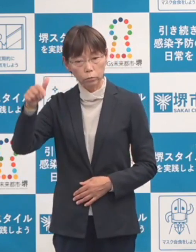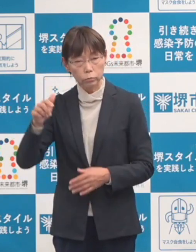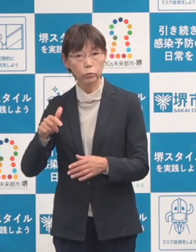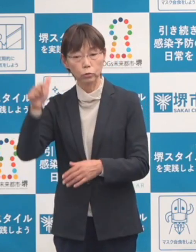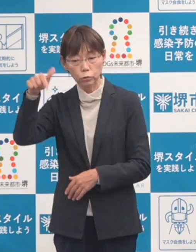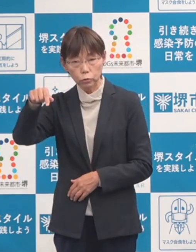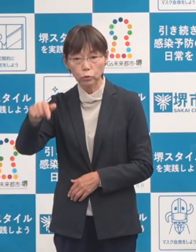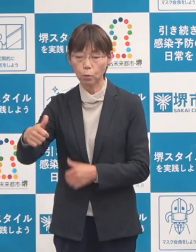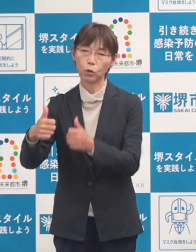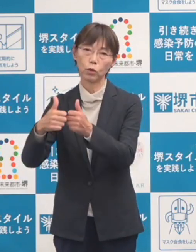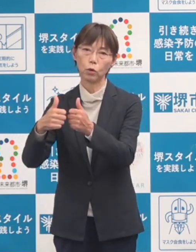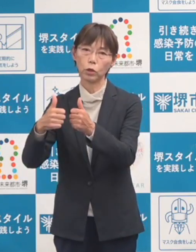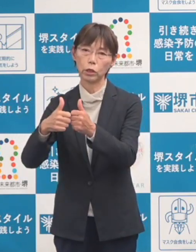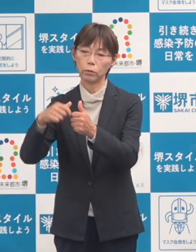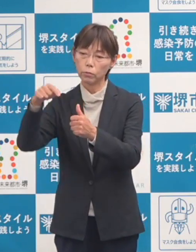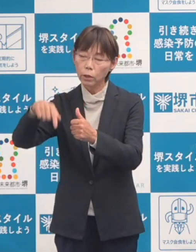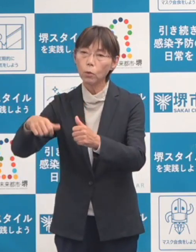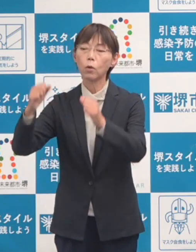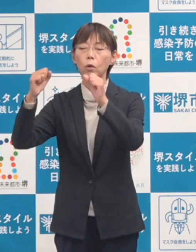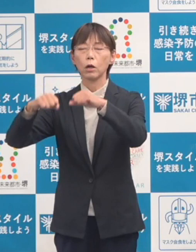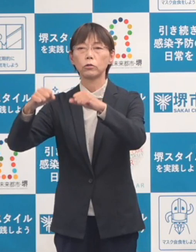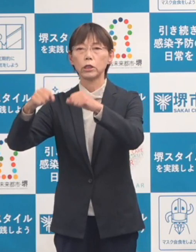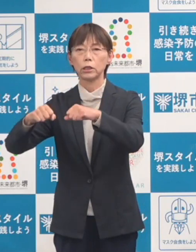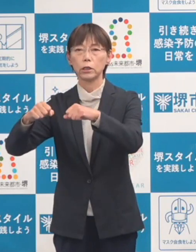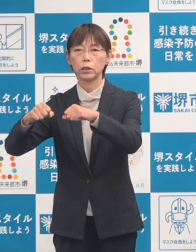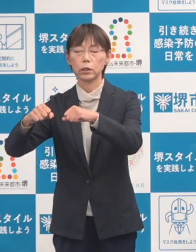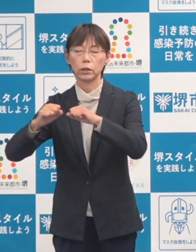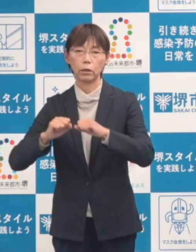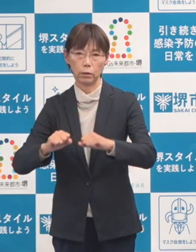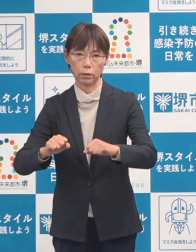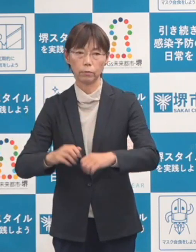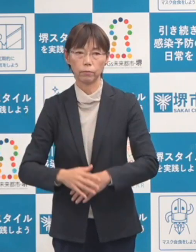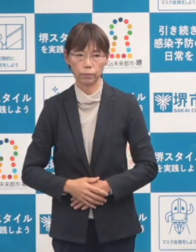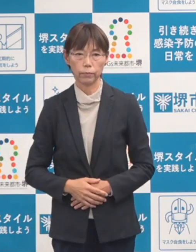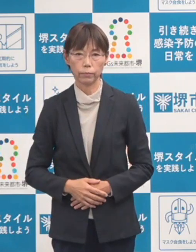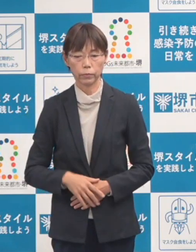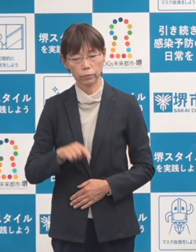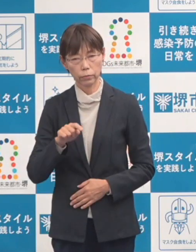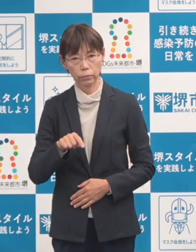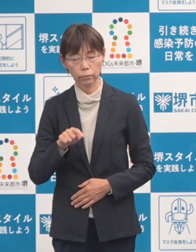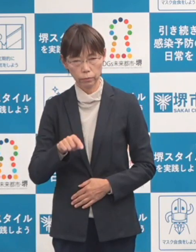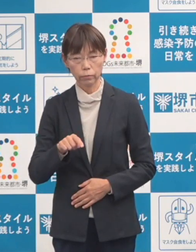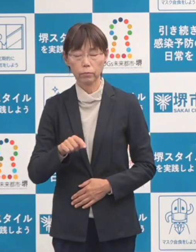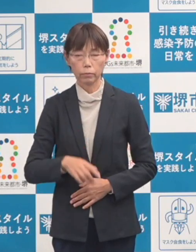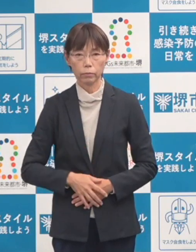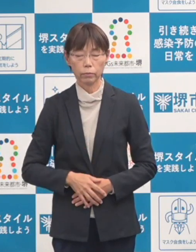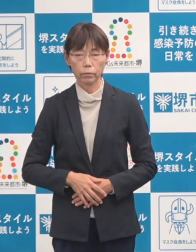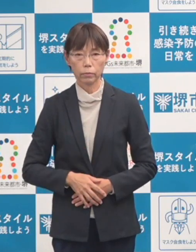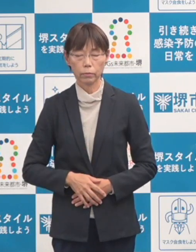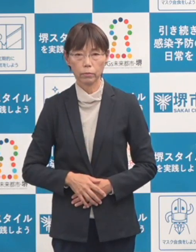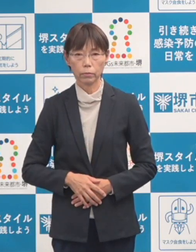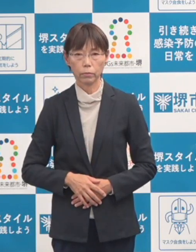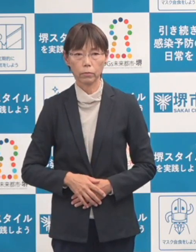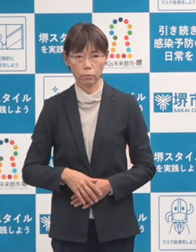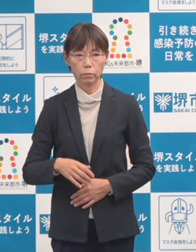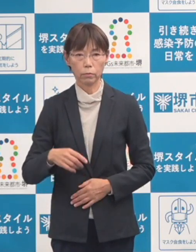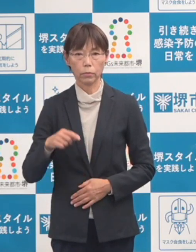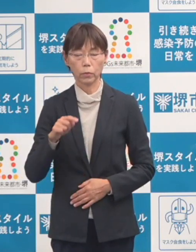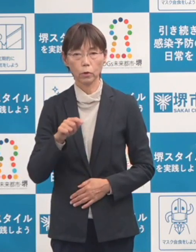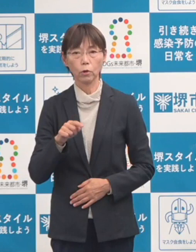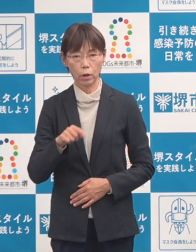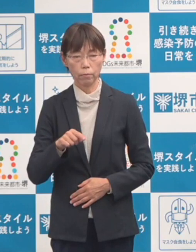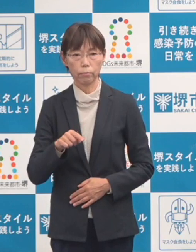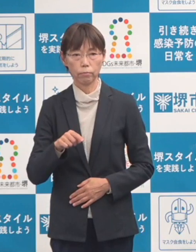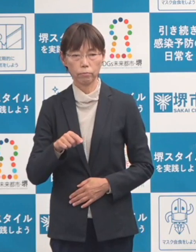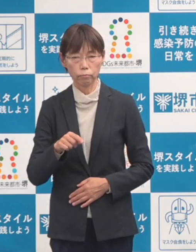府でも確認をしながら行っていますから、私はその内容についてはご意見には当たらないかなと考え